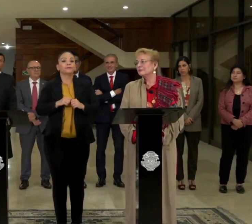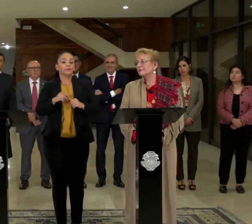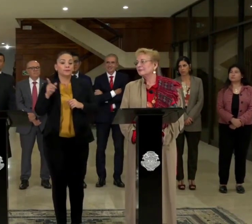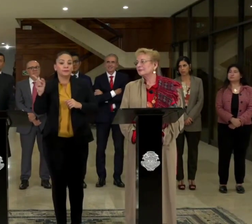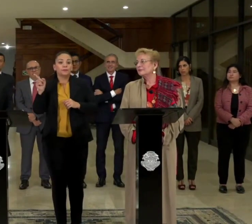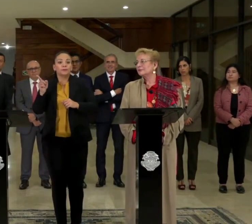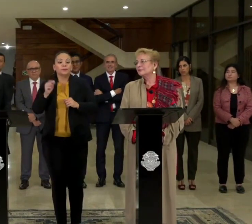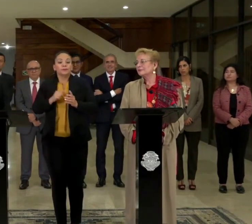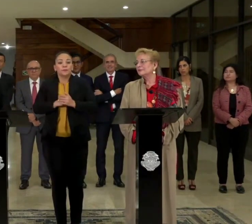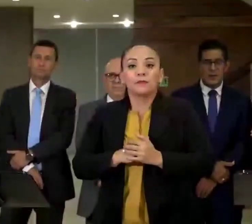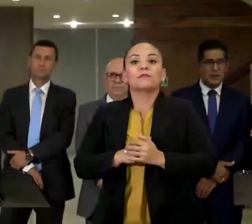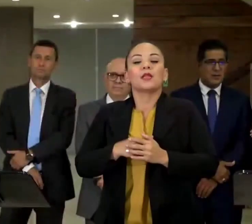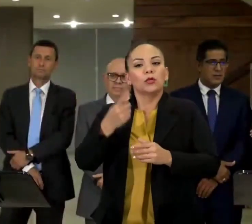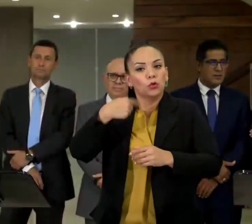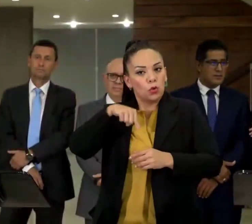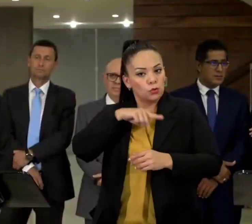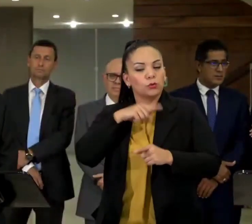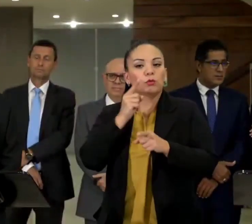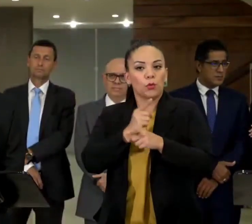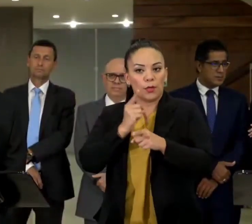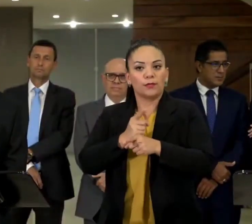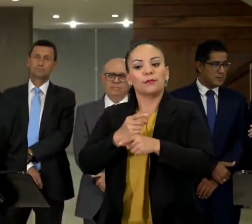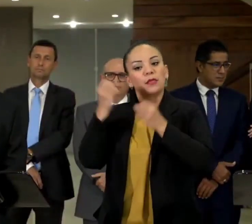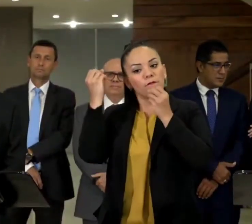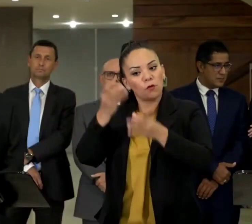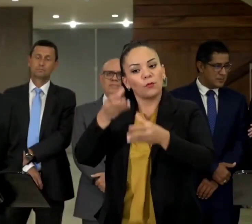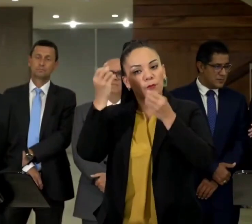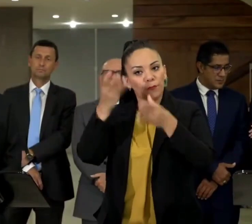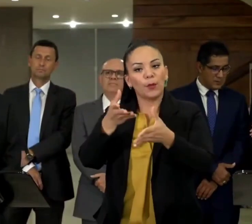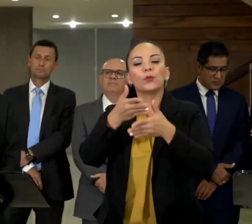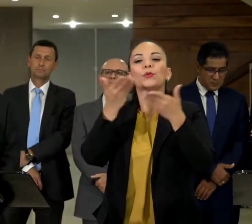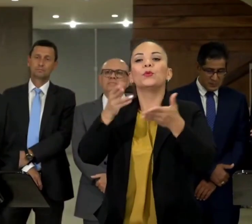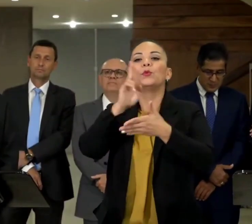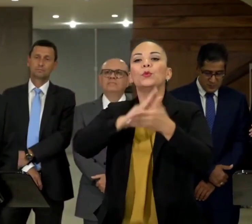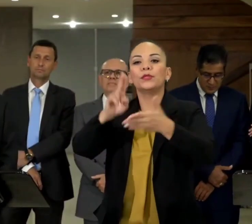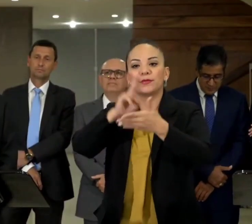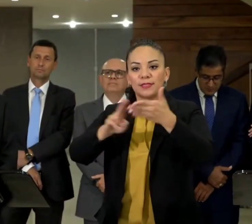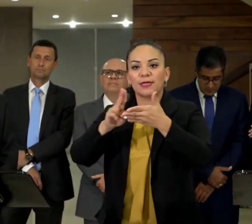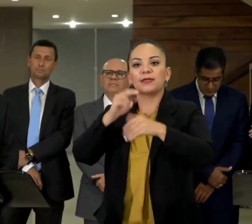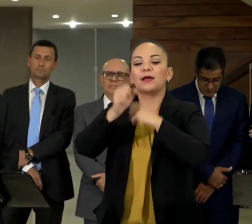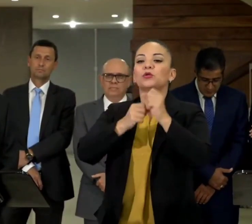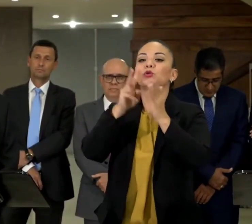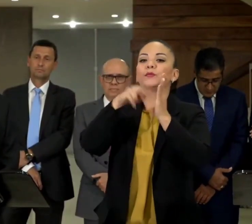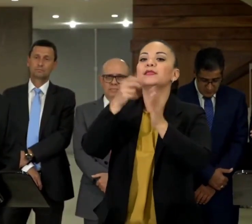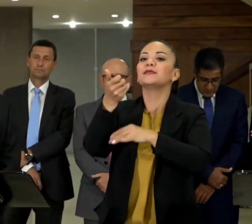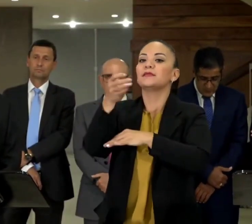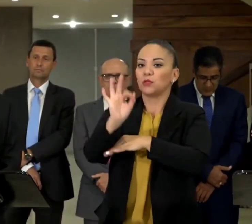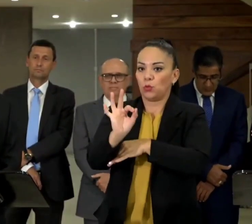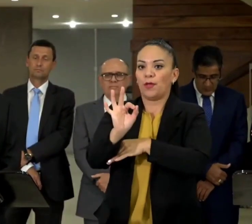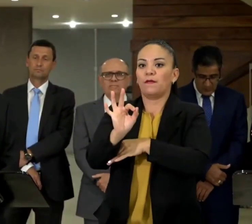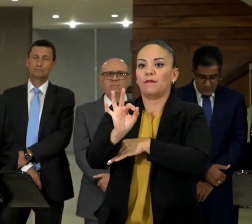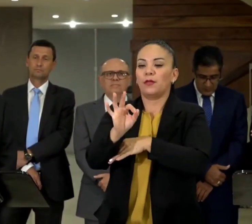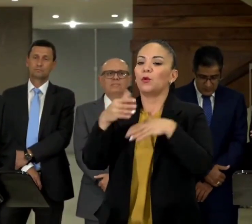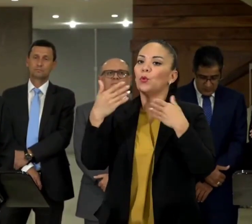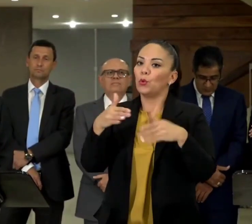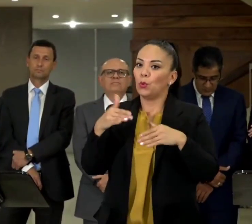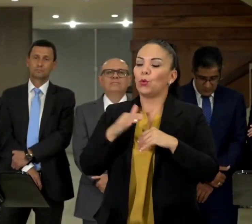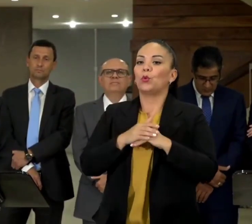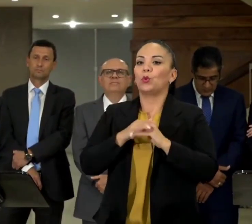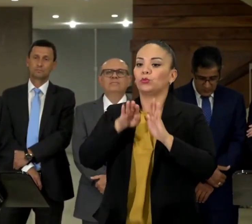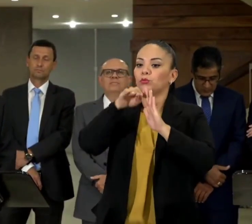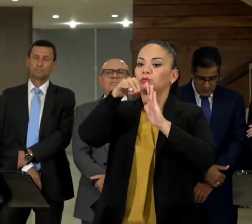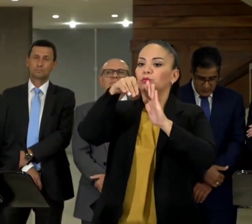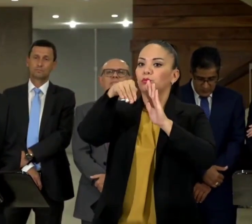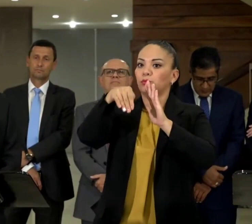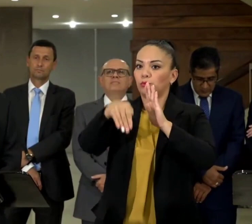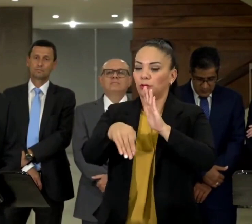efectivamente, como nosotros hemos venido informando, las universidades desde el año 2019 han venido con una disminución